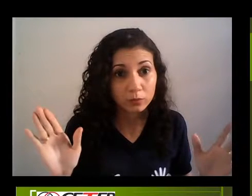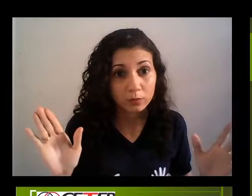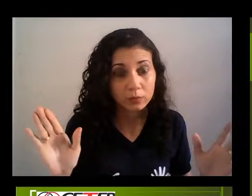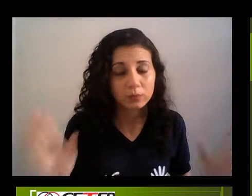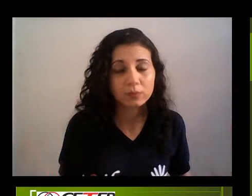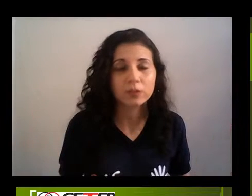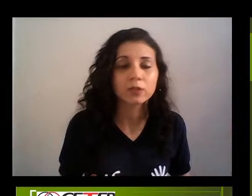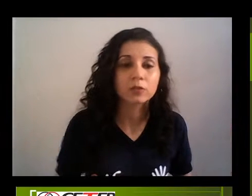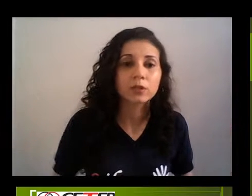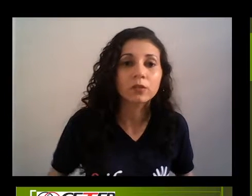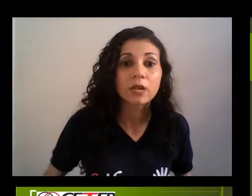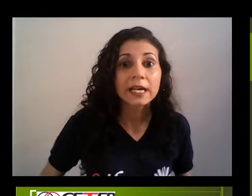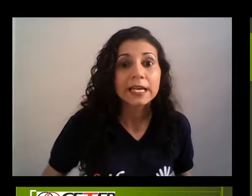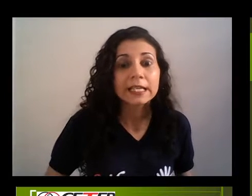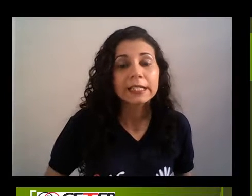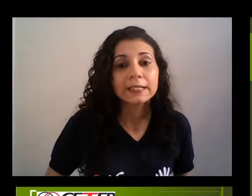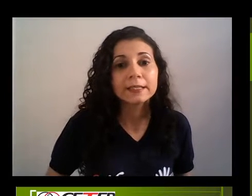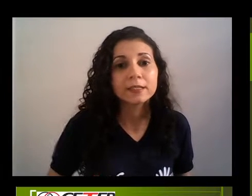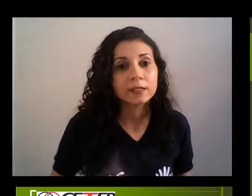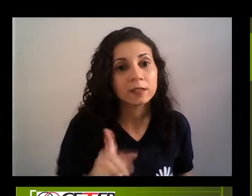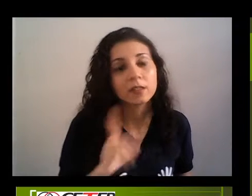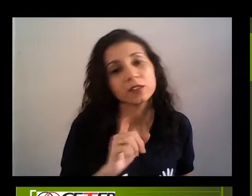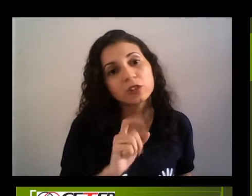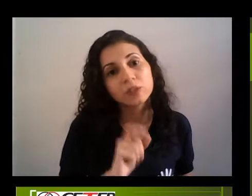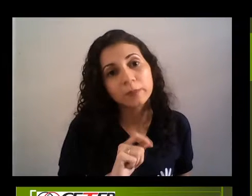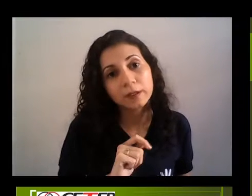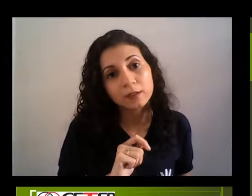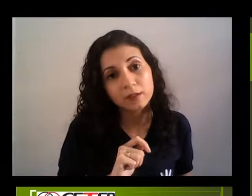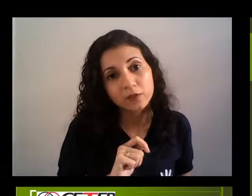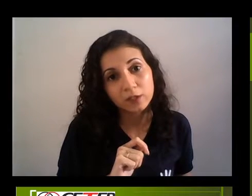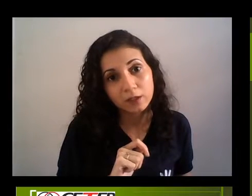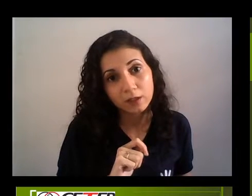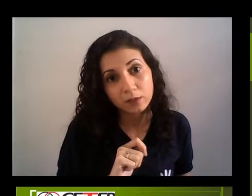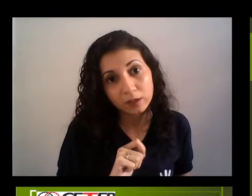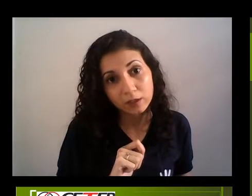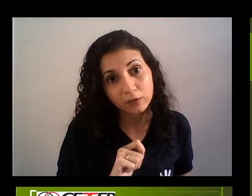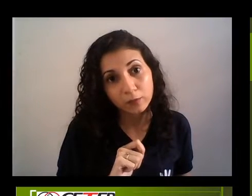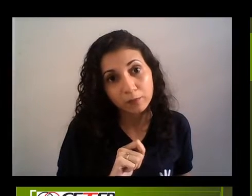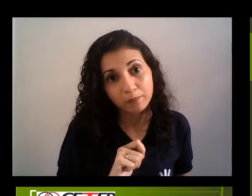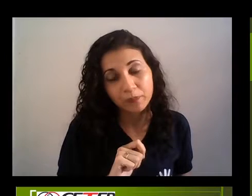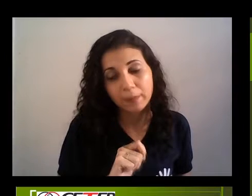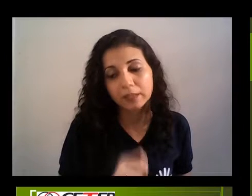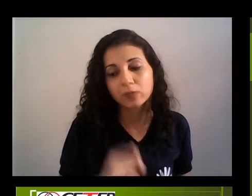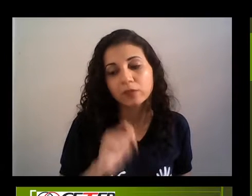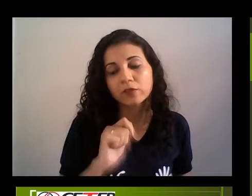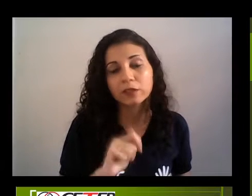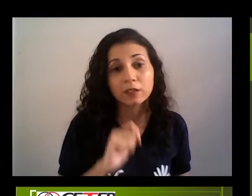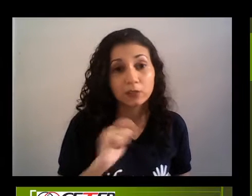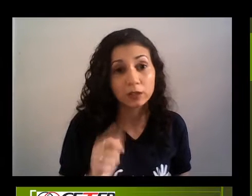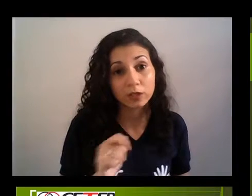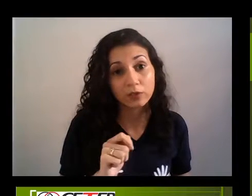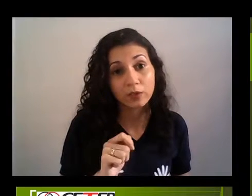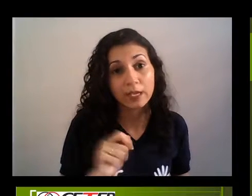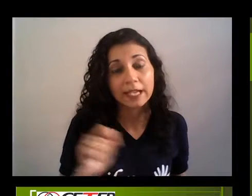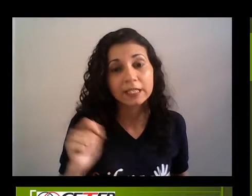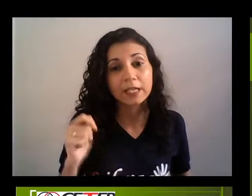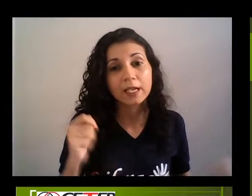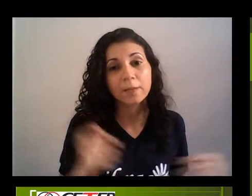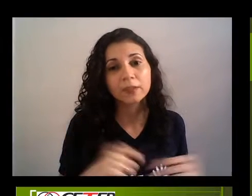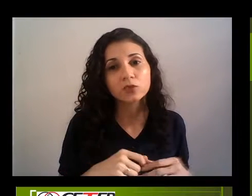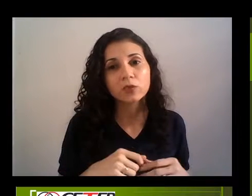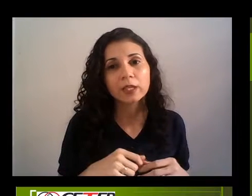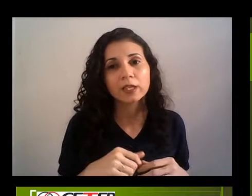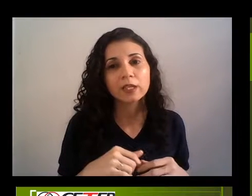surdo, tranquilo. E, sim, existe também deficiente auditivo. Também tem o deficiente auditivo, que é